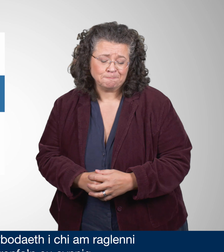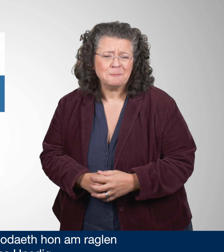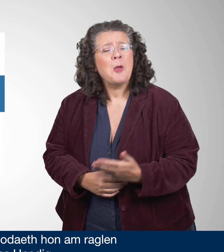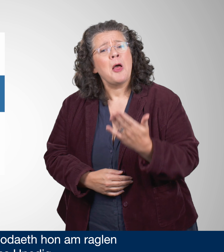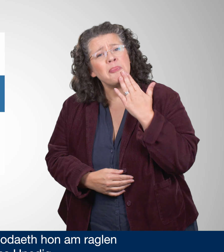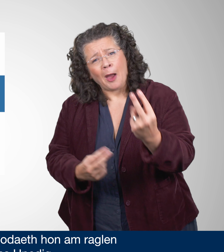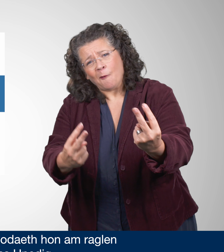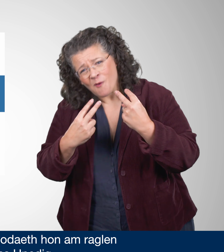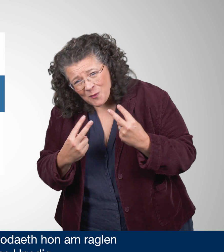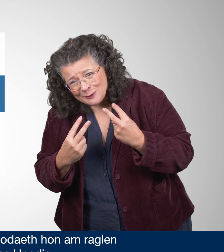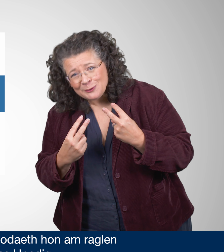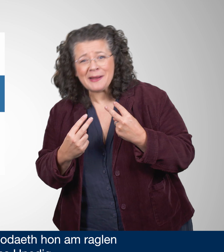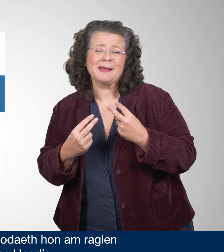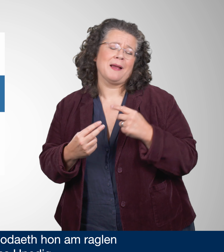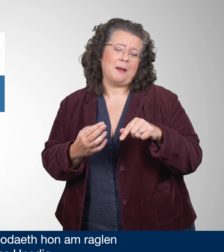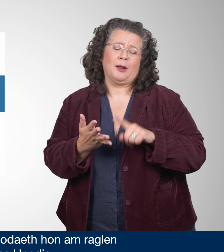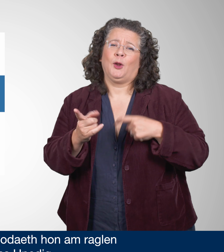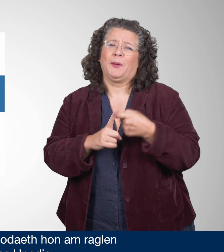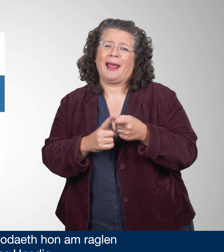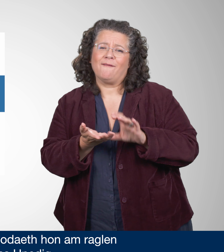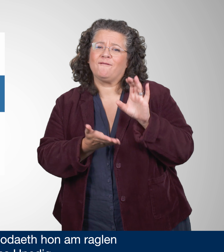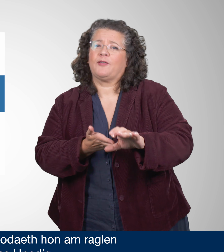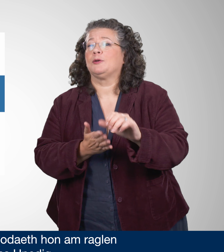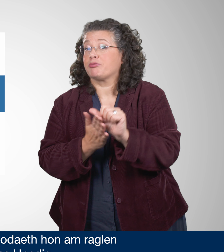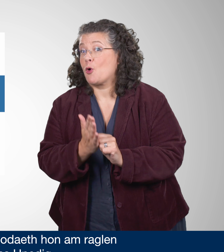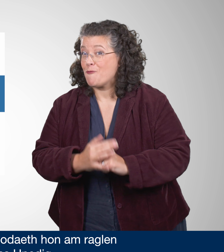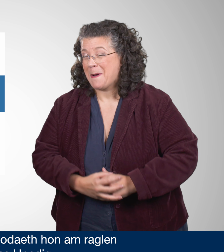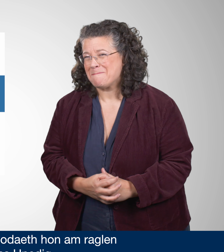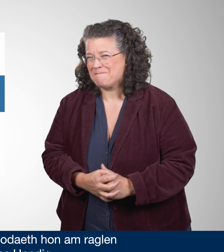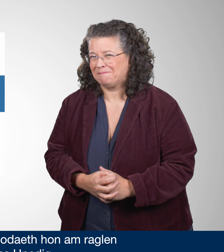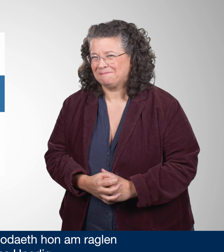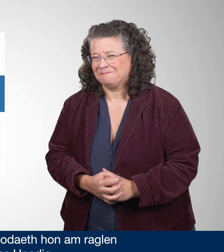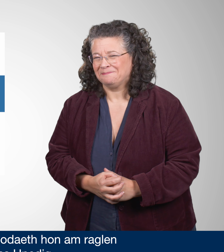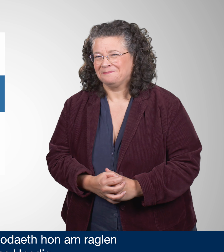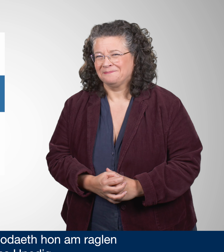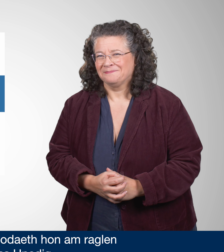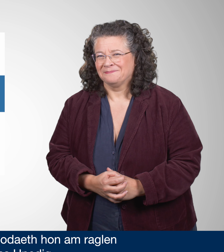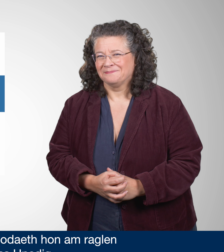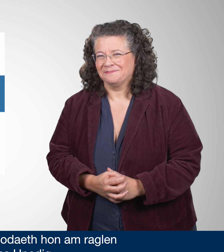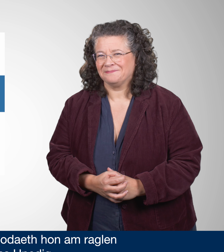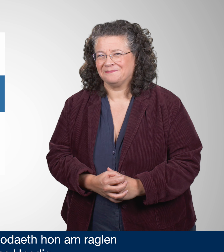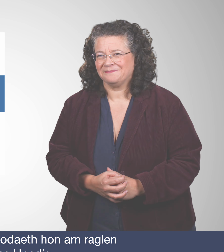Diolch am wylio'r fideo wybodaeth hon am raglen Cronfa'r Deyrnas Unedig